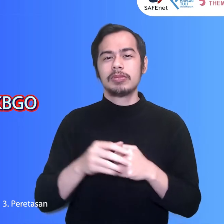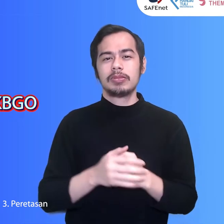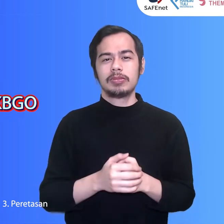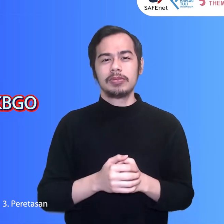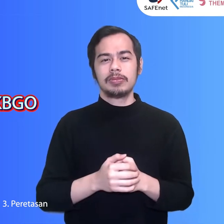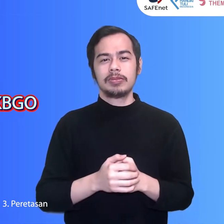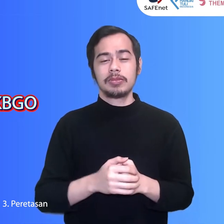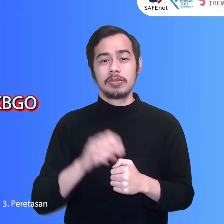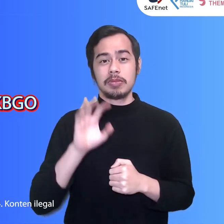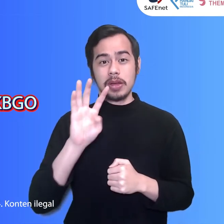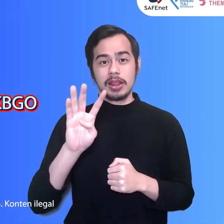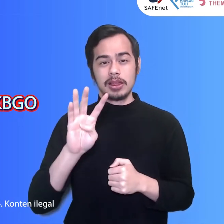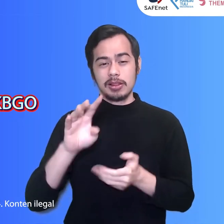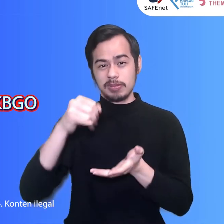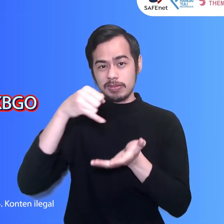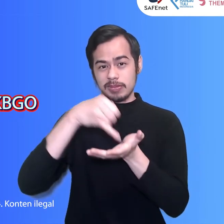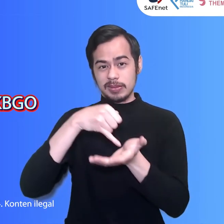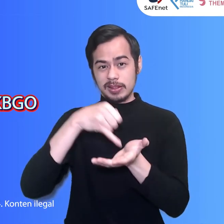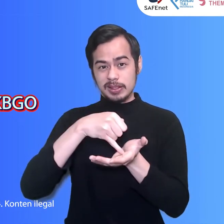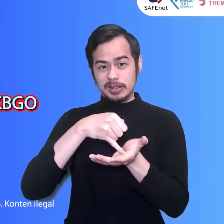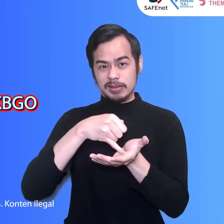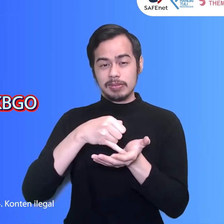ke-4 konten ilegal